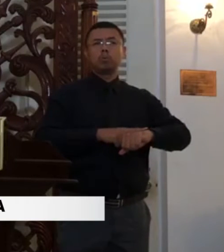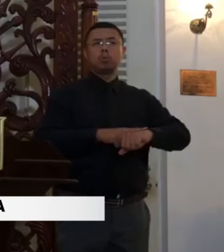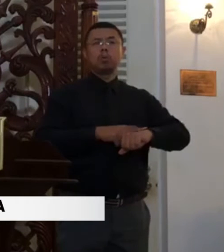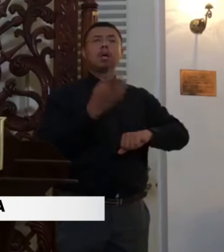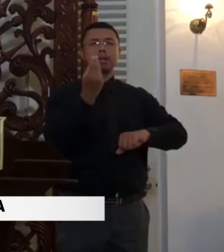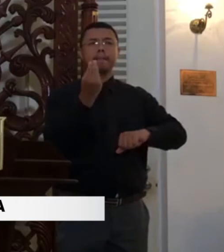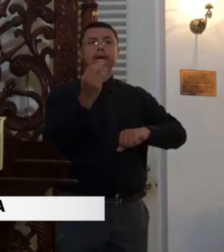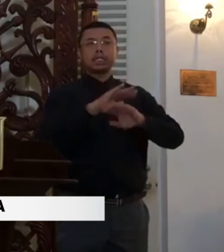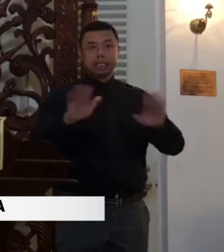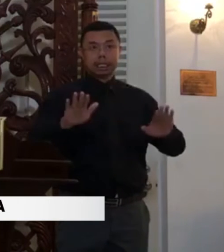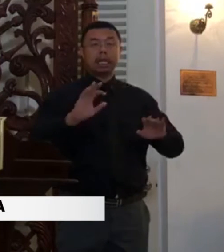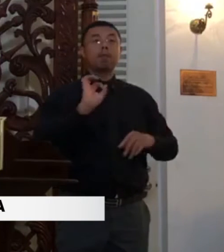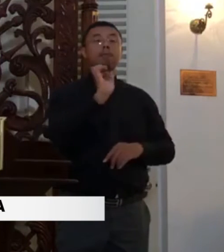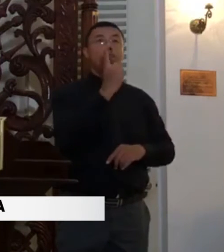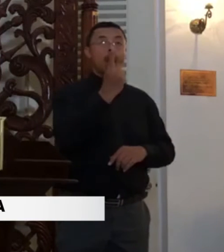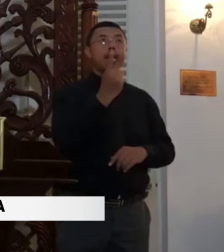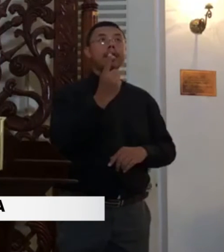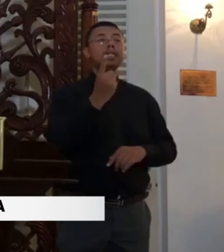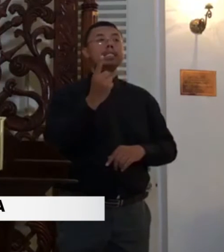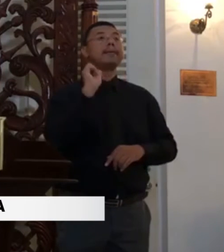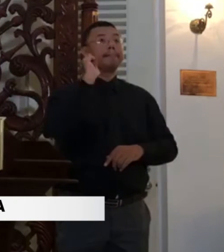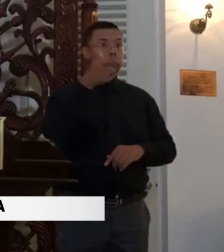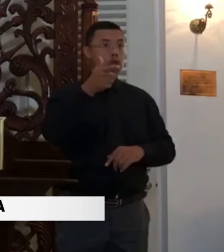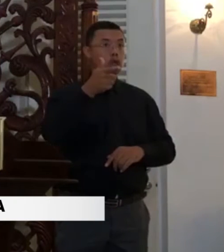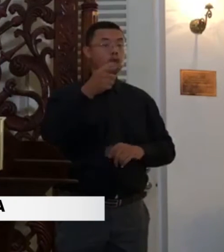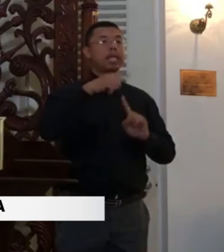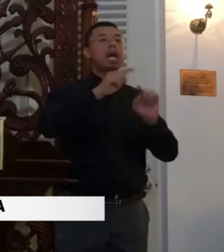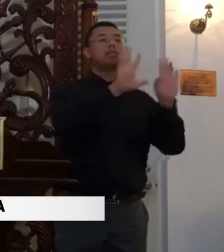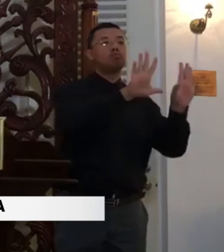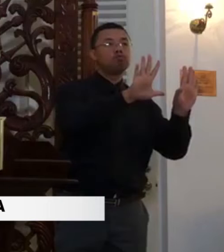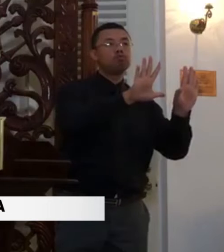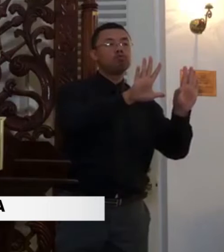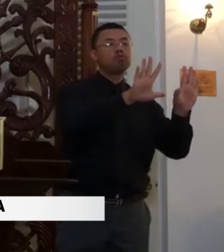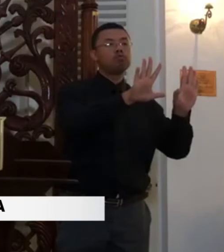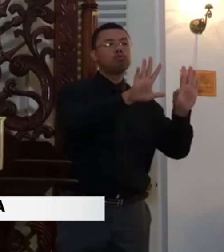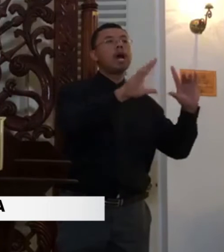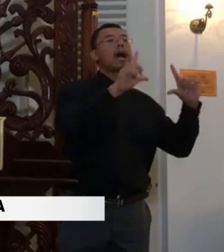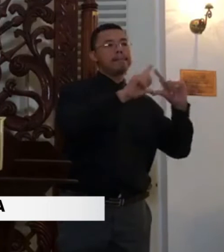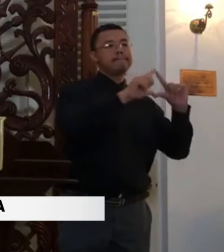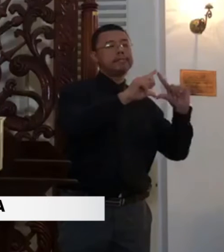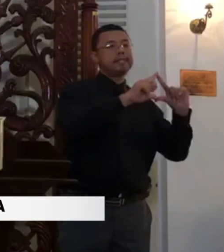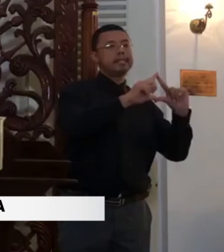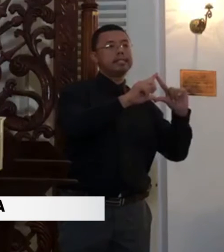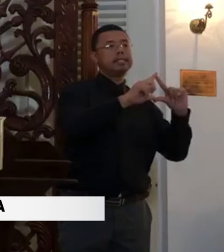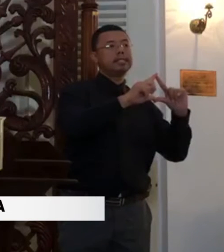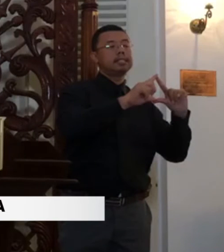berlakunya, ini berlaku mulai besok, tanggal 10